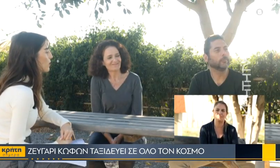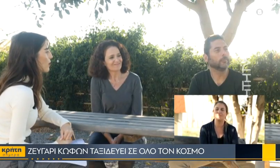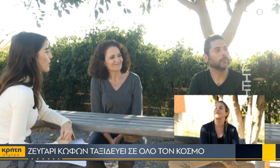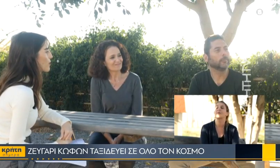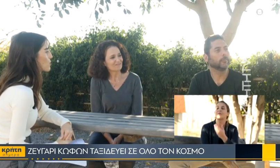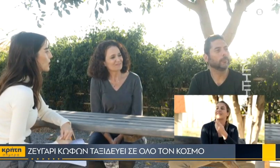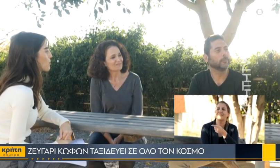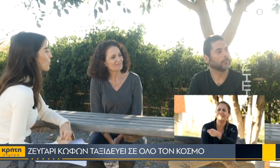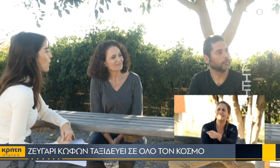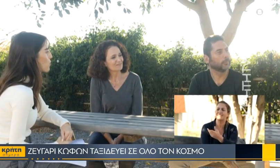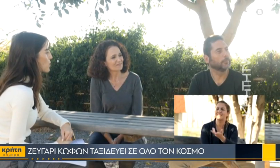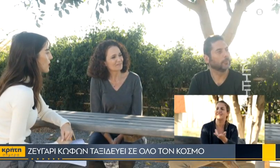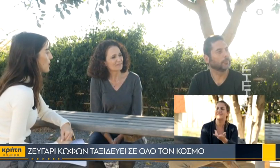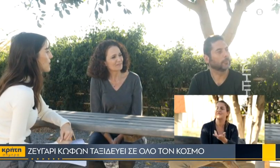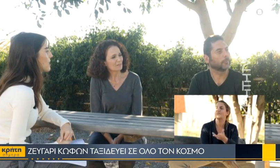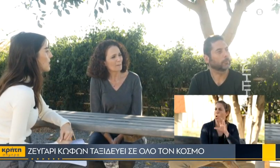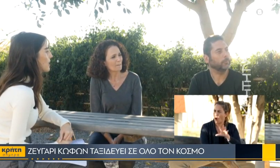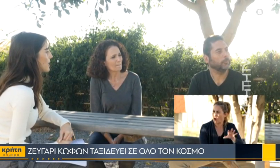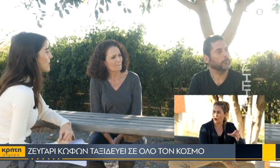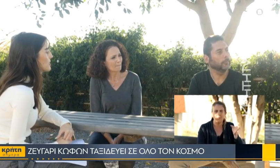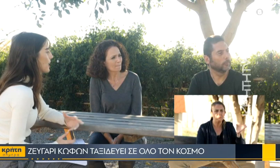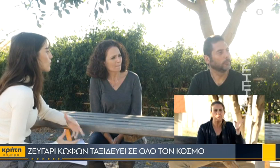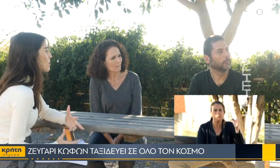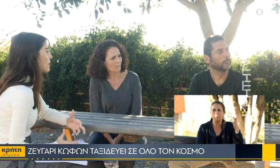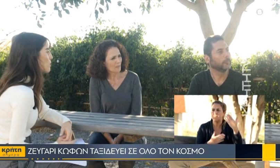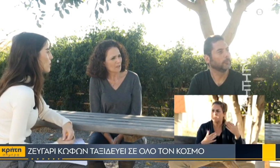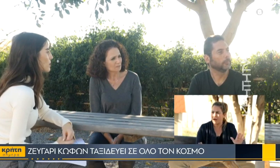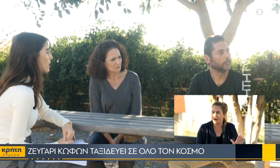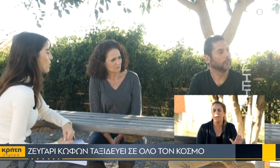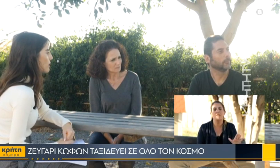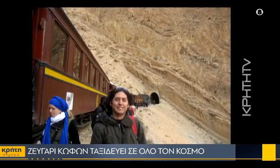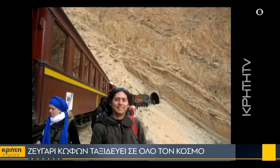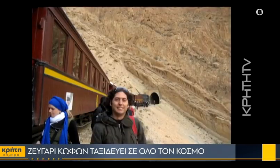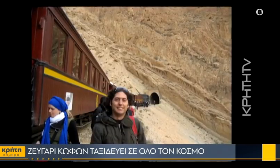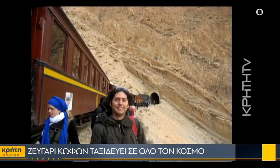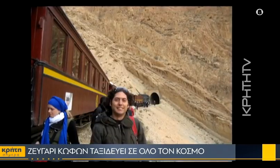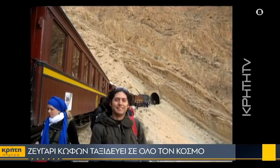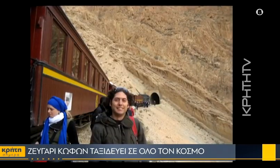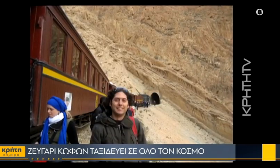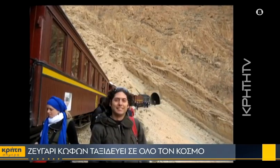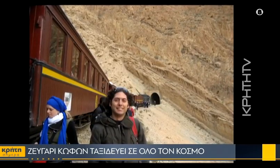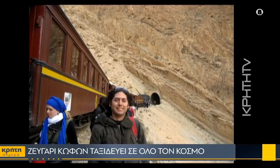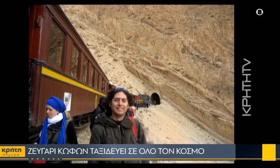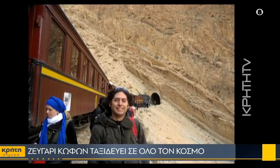Ευθύμη, ποια χώρα θεωρείς ότι είναι πιο φιλόξενη σε άτομα με προβλήματα ακοής?